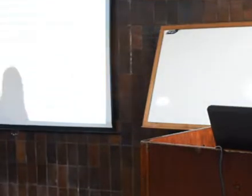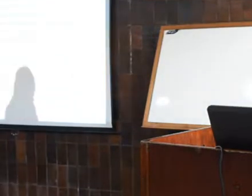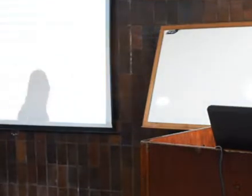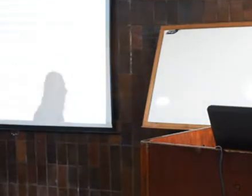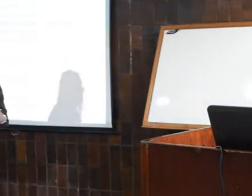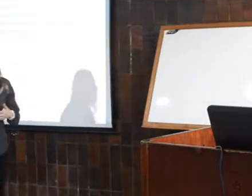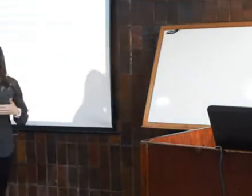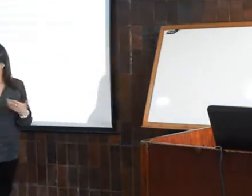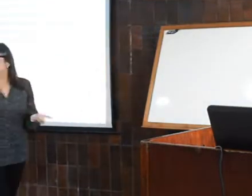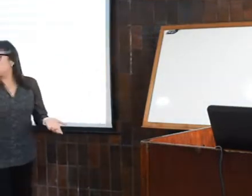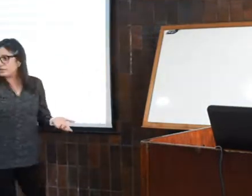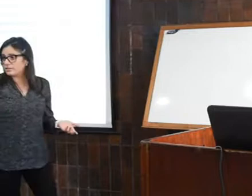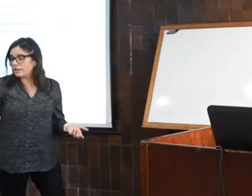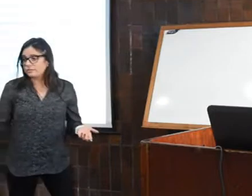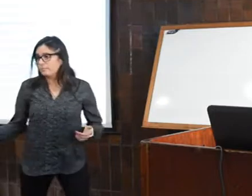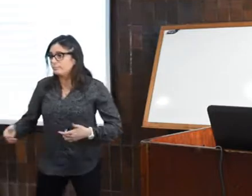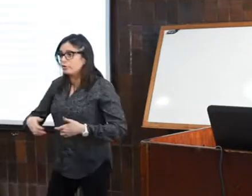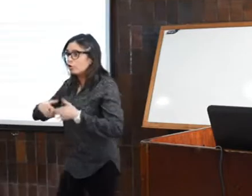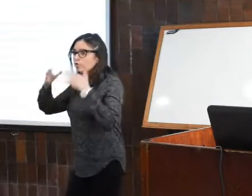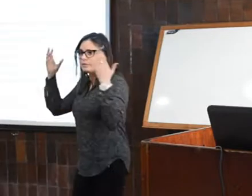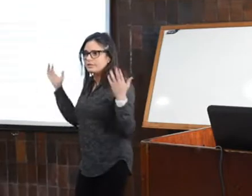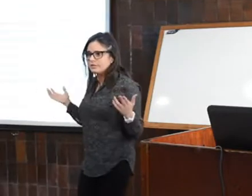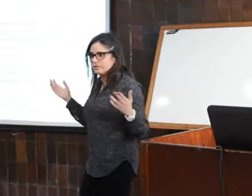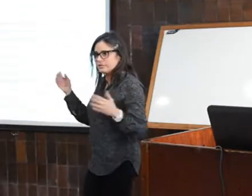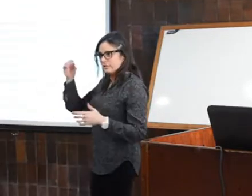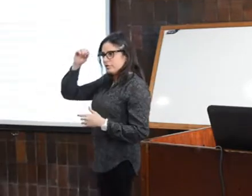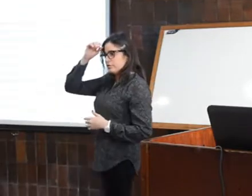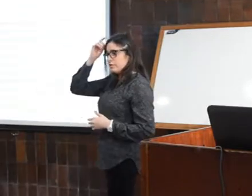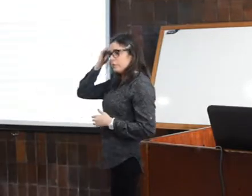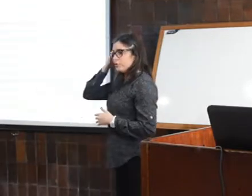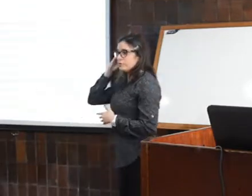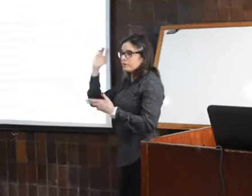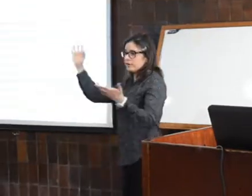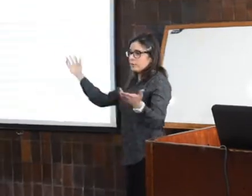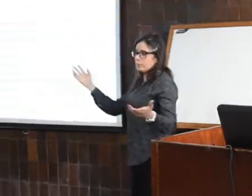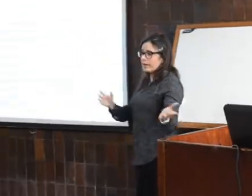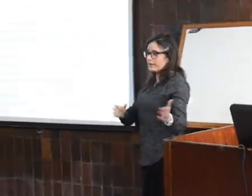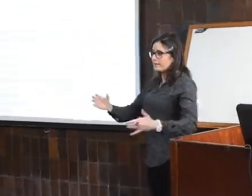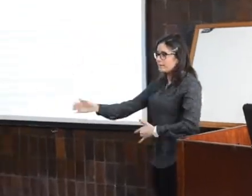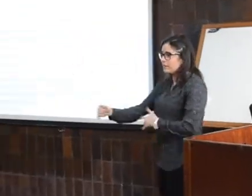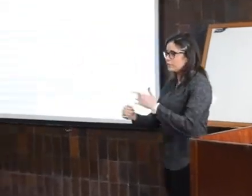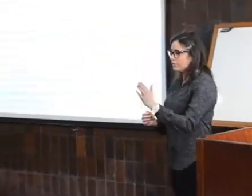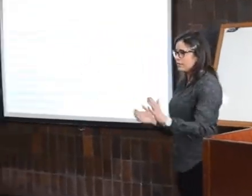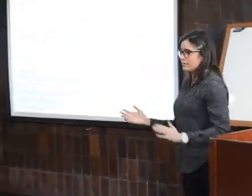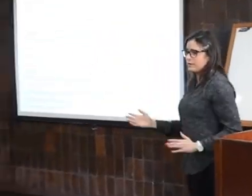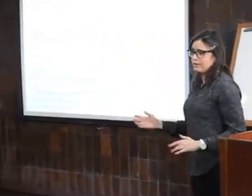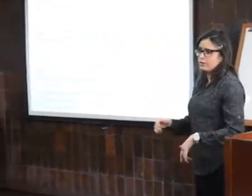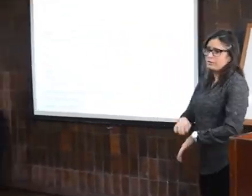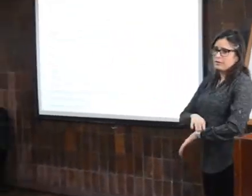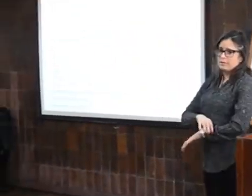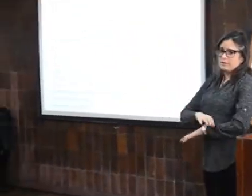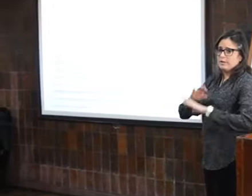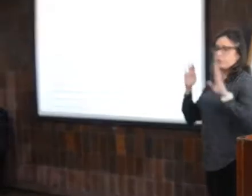tiene obligaciones en donde obligaciones de tener un padre